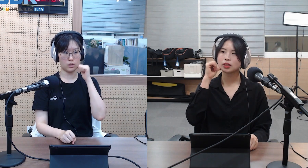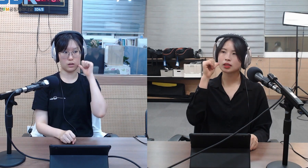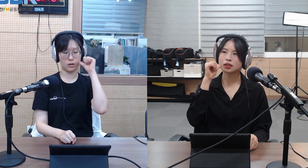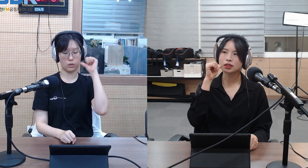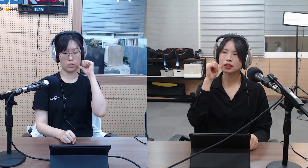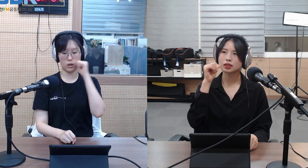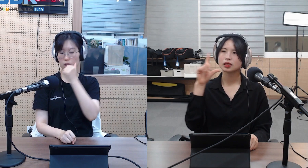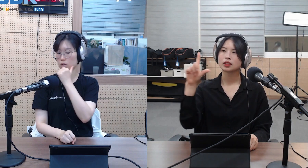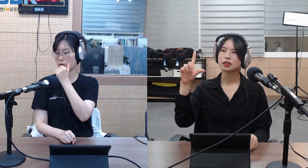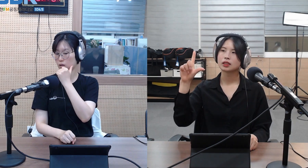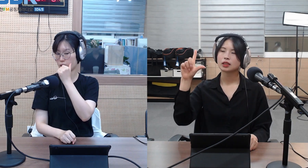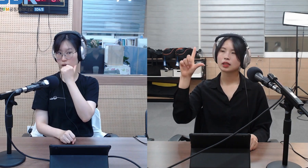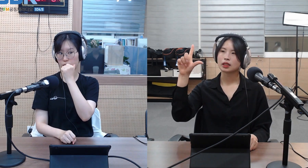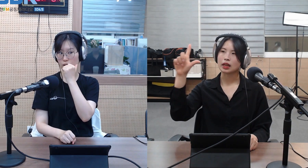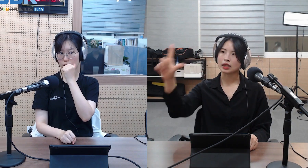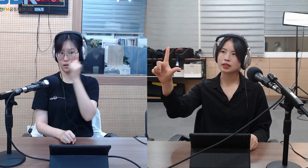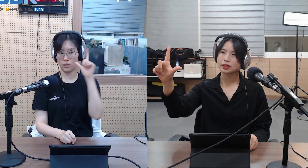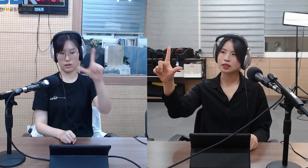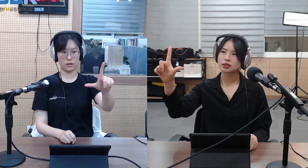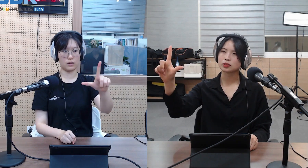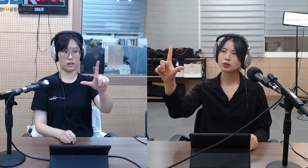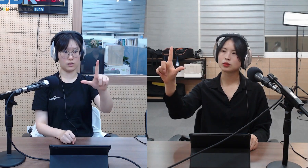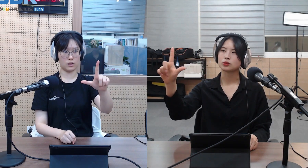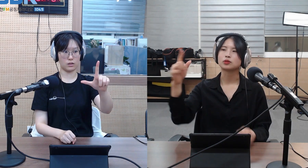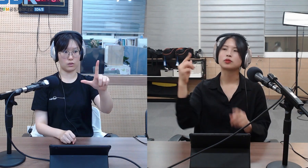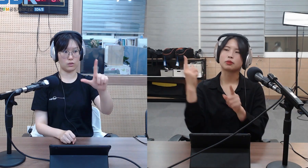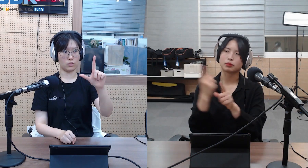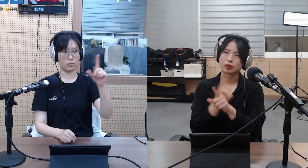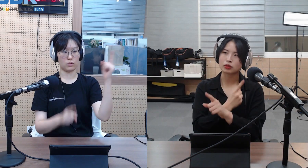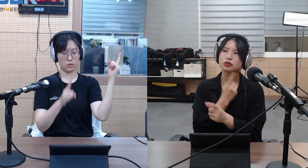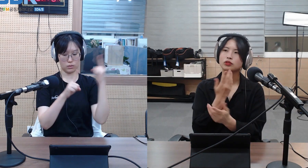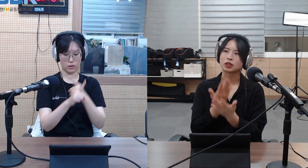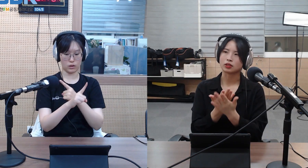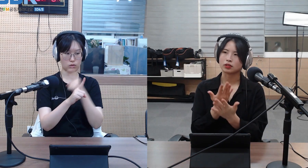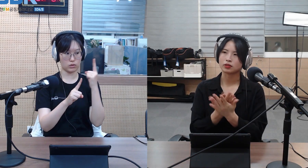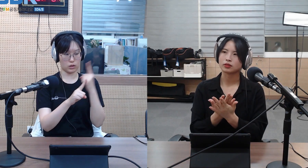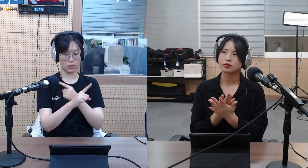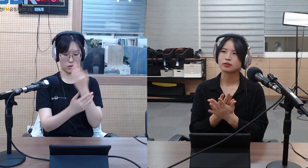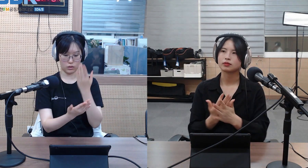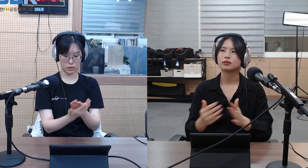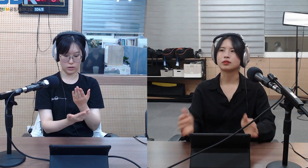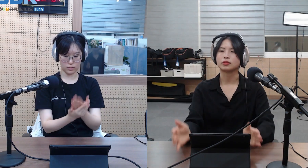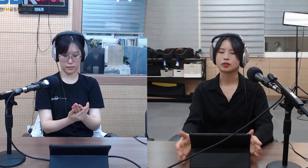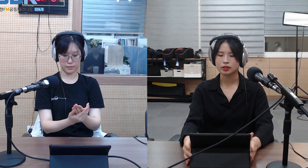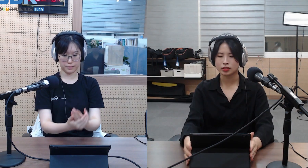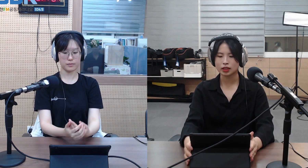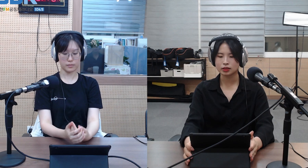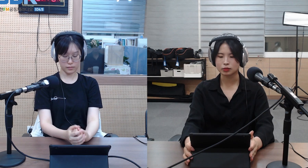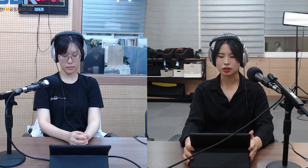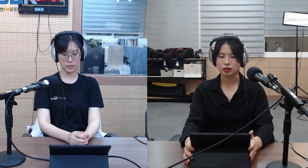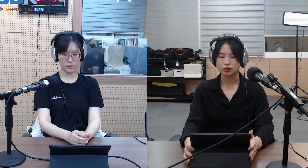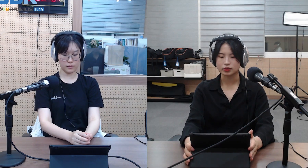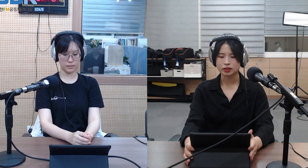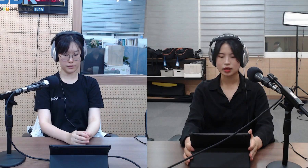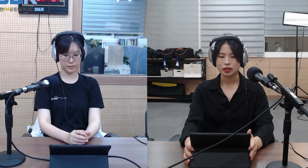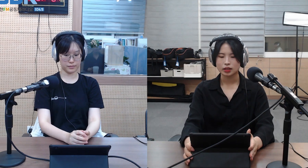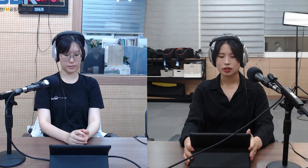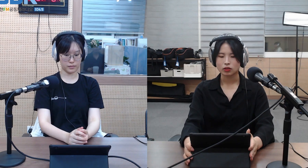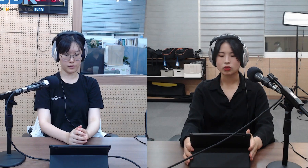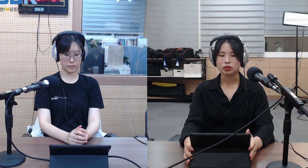콜라를 L 사이즈로 바꿔주세요. 이렇게 하시면 돼요.